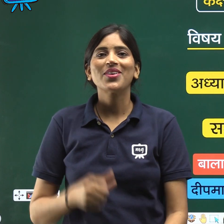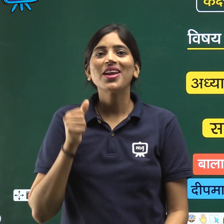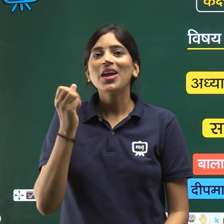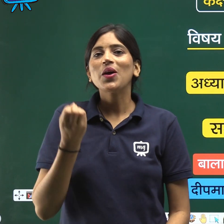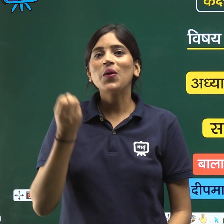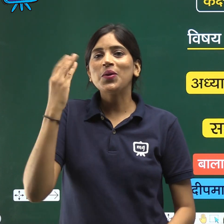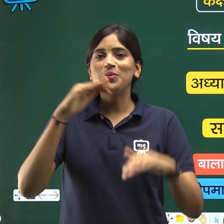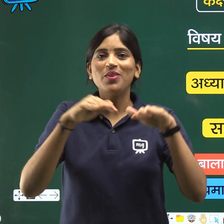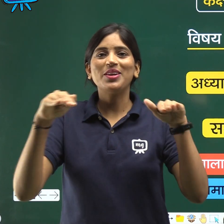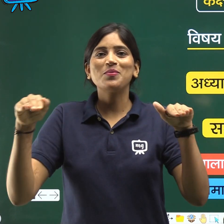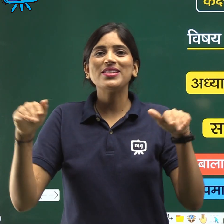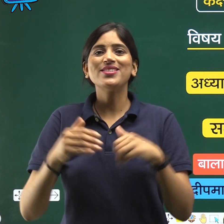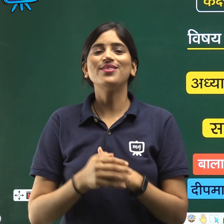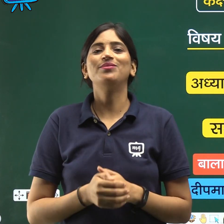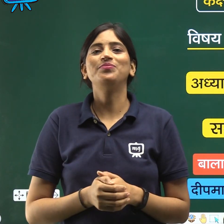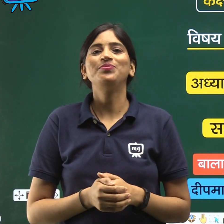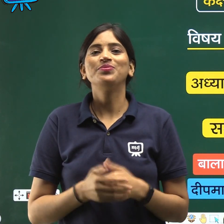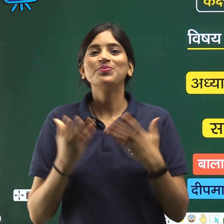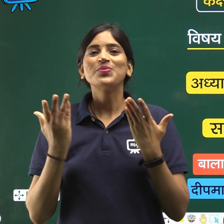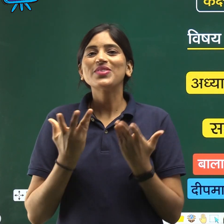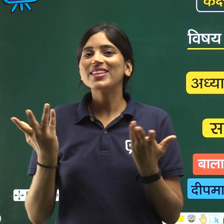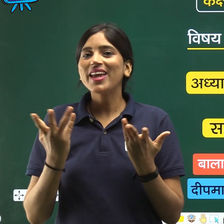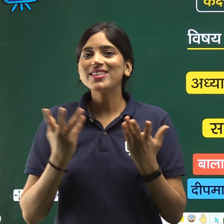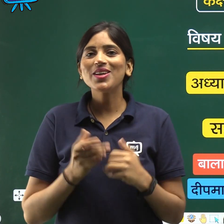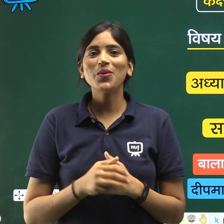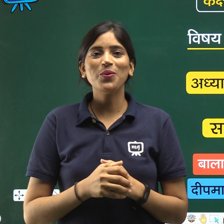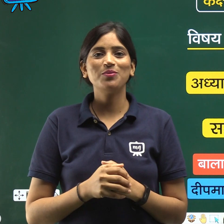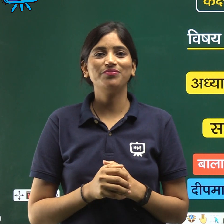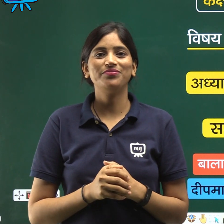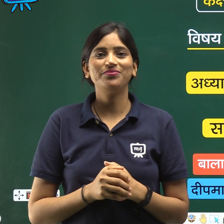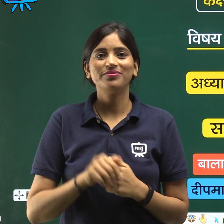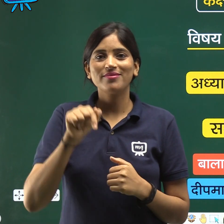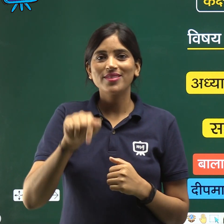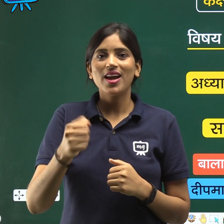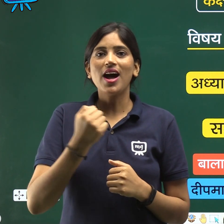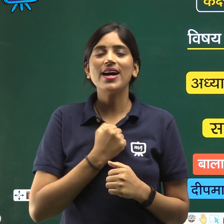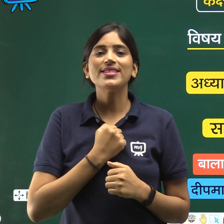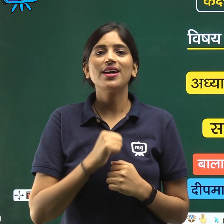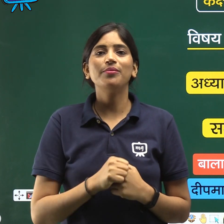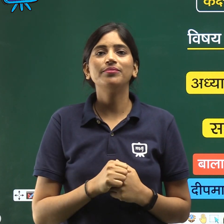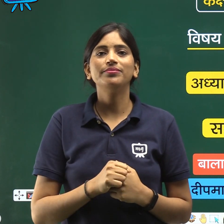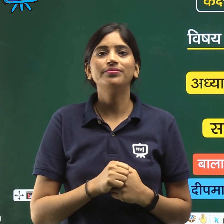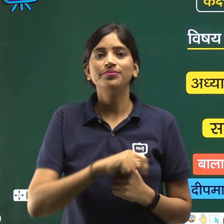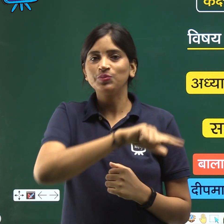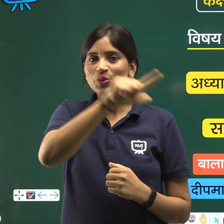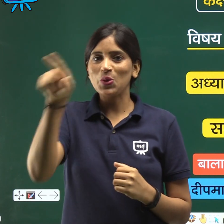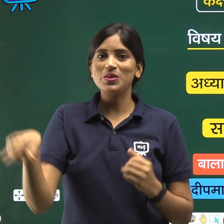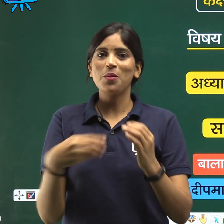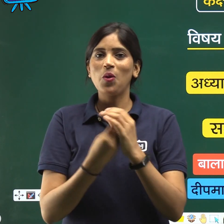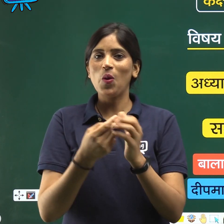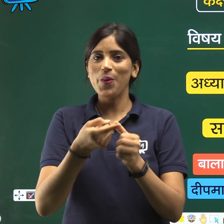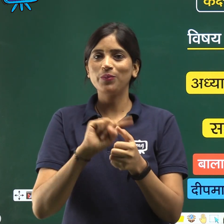गुड मॉर्निंग बच्चों, कैसे हो? आज हम आप